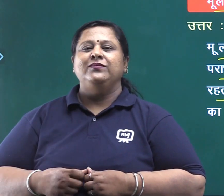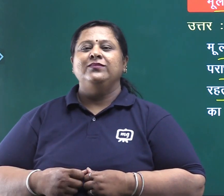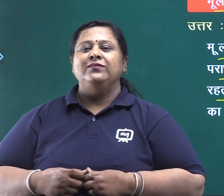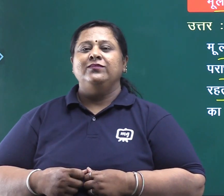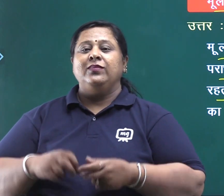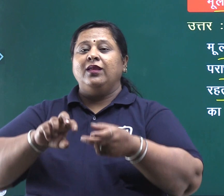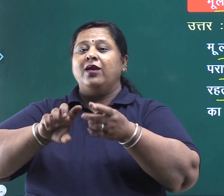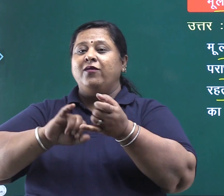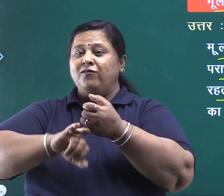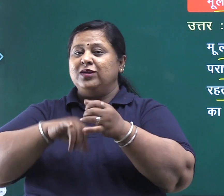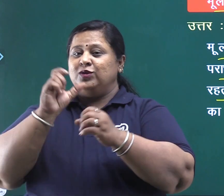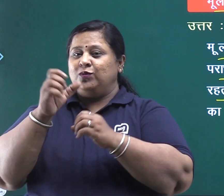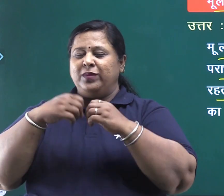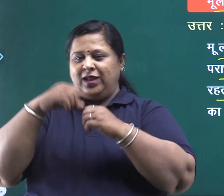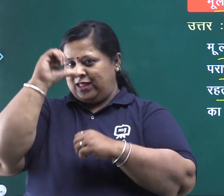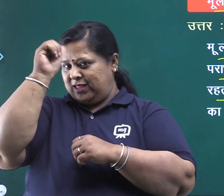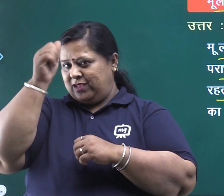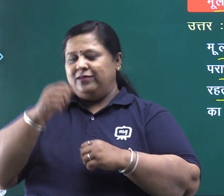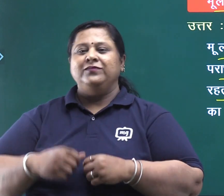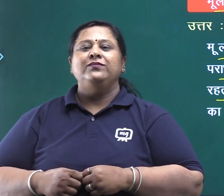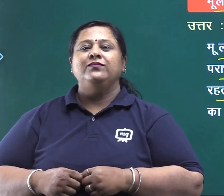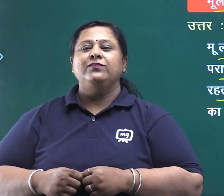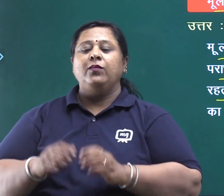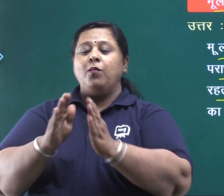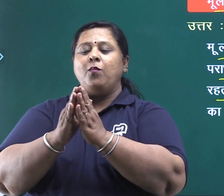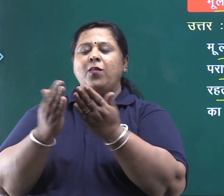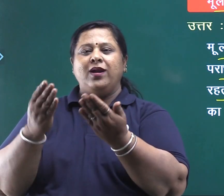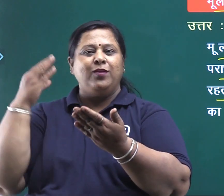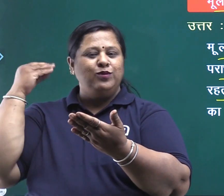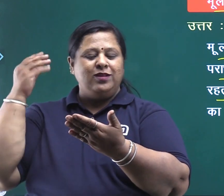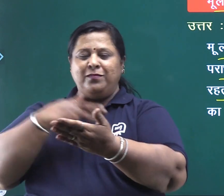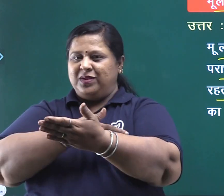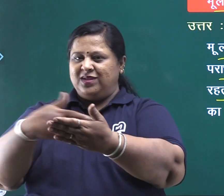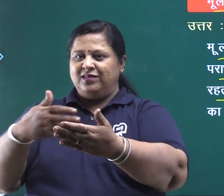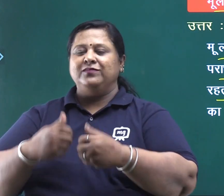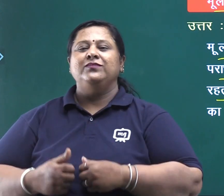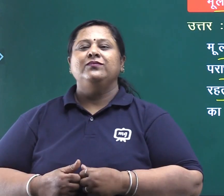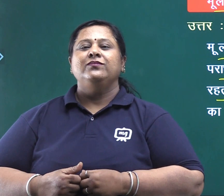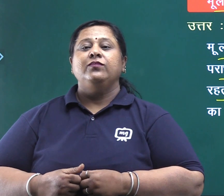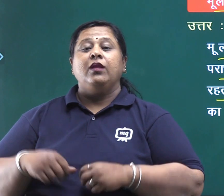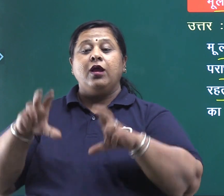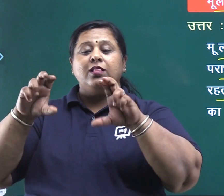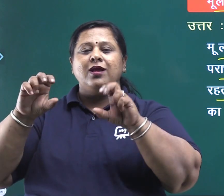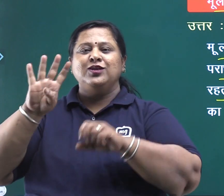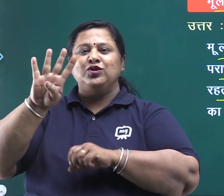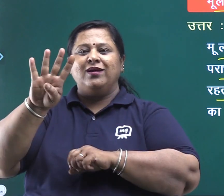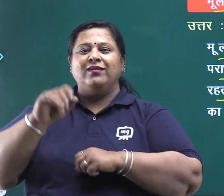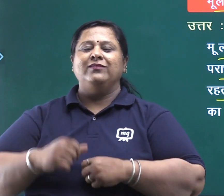7 विषय हिंदी पाठ्य पुस्तक वसंत के अध्याय